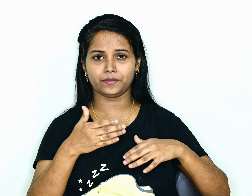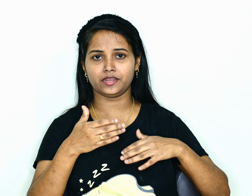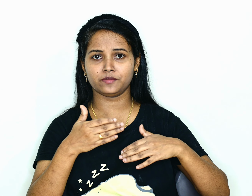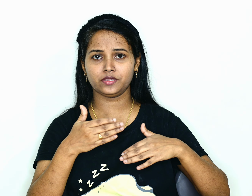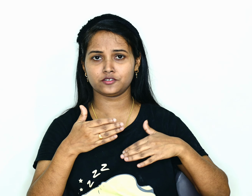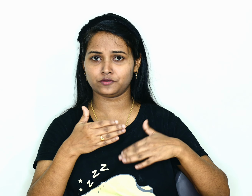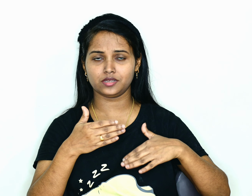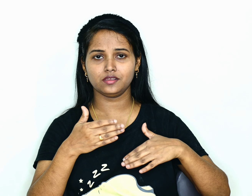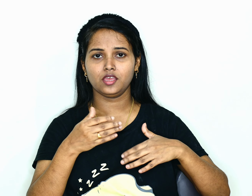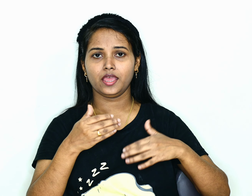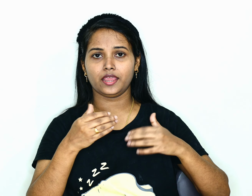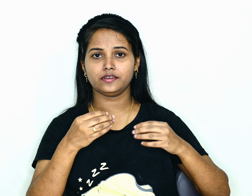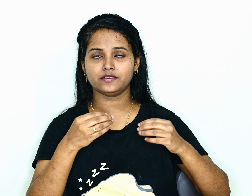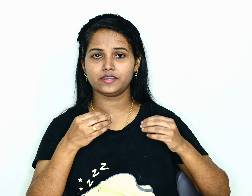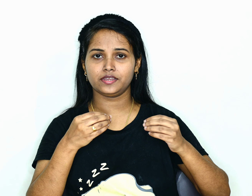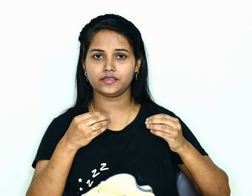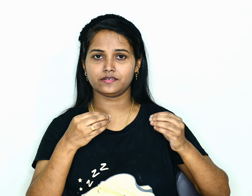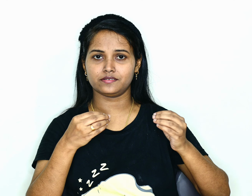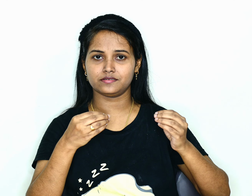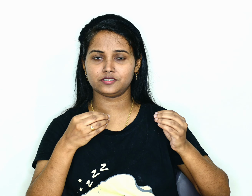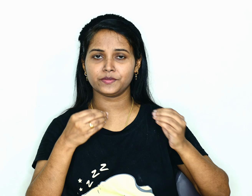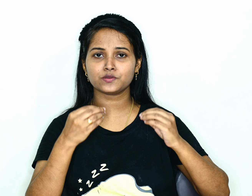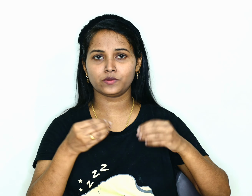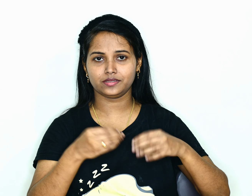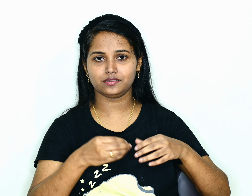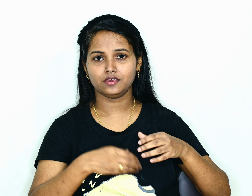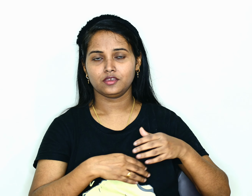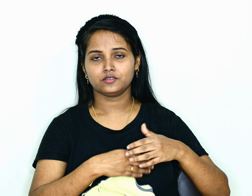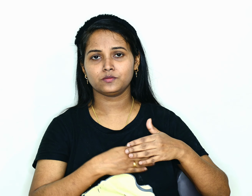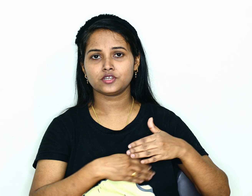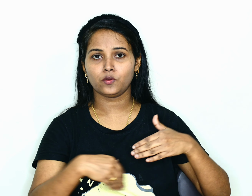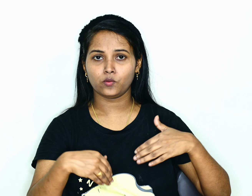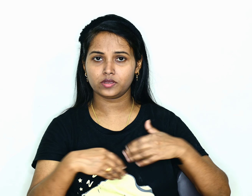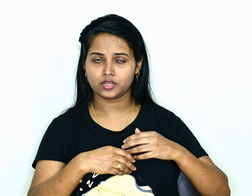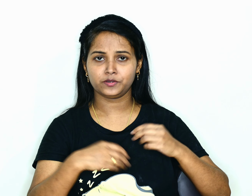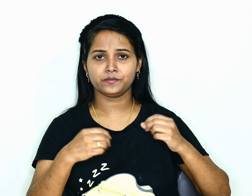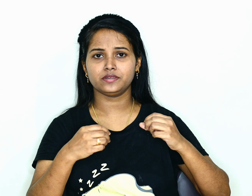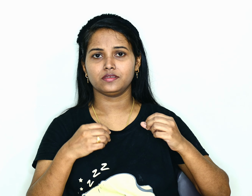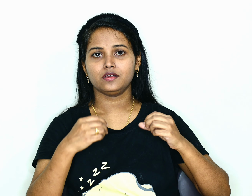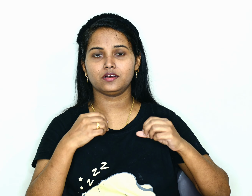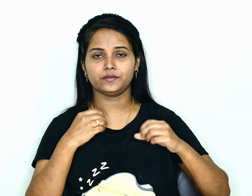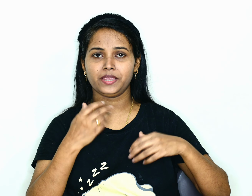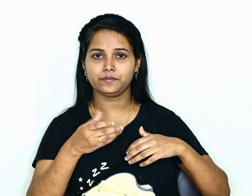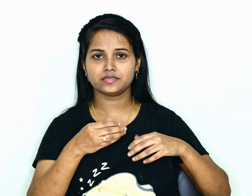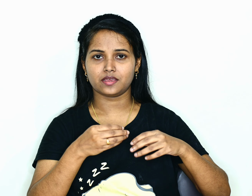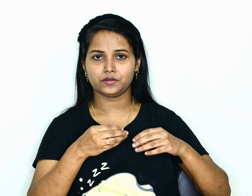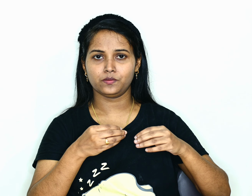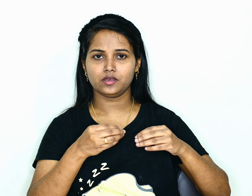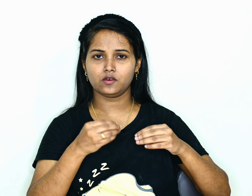पेन का भी इशू था। एंड वन डे जब मैं सो रही थी तो मुझे लोअर अपडोमन पेन भी स्टार्ट हुआ, और